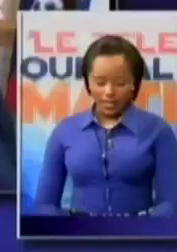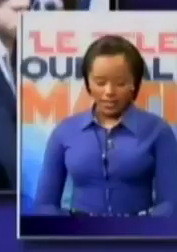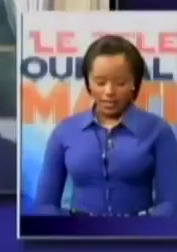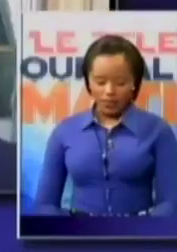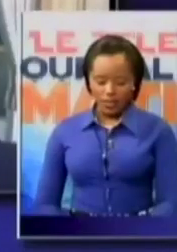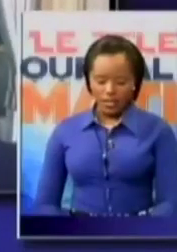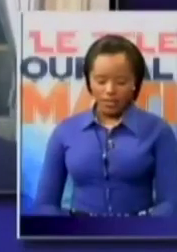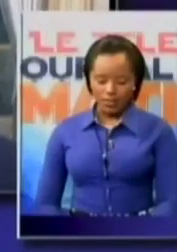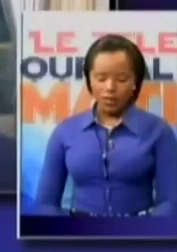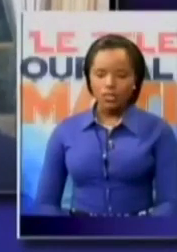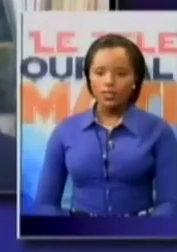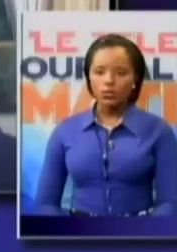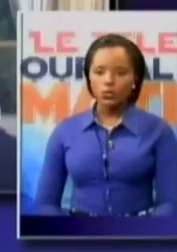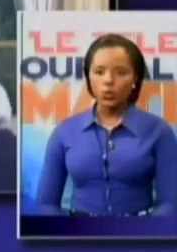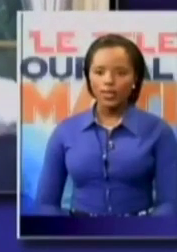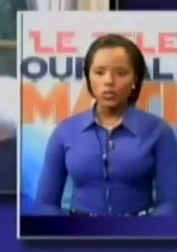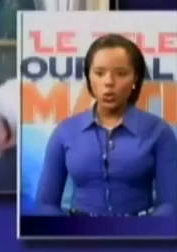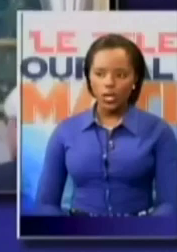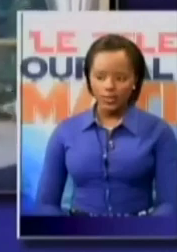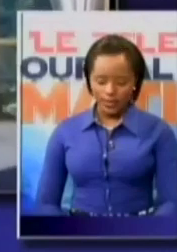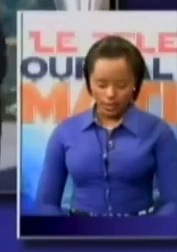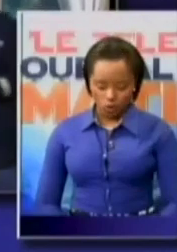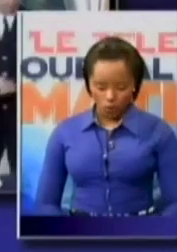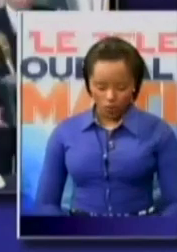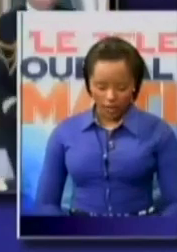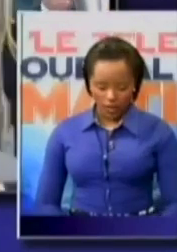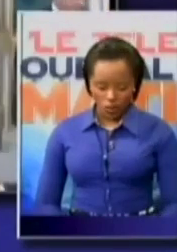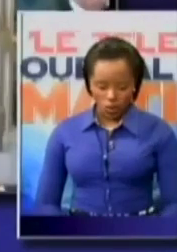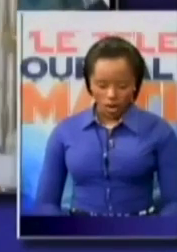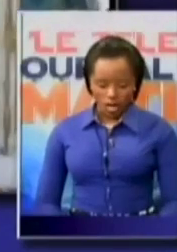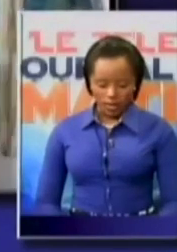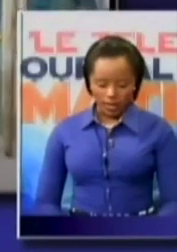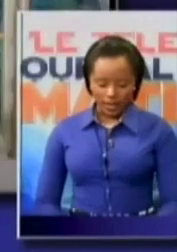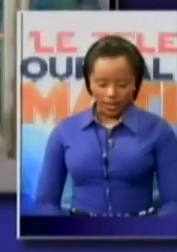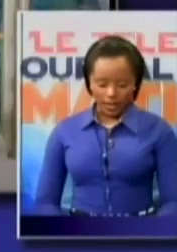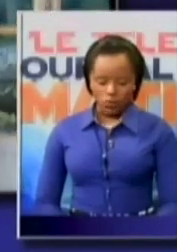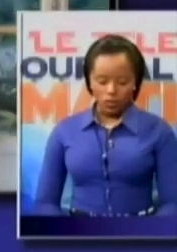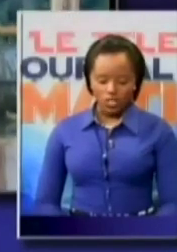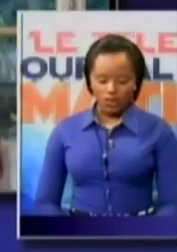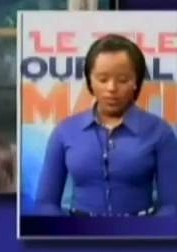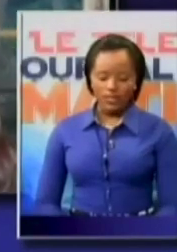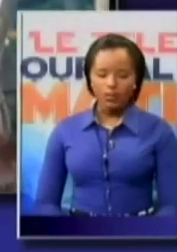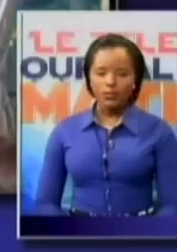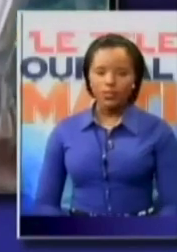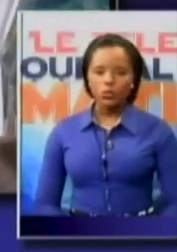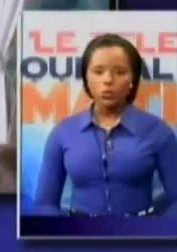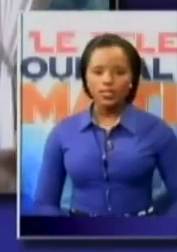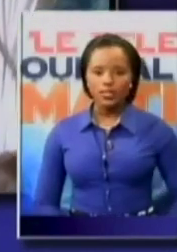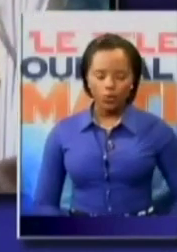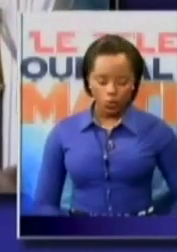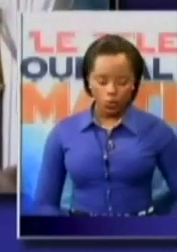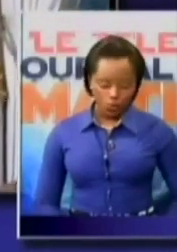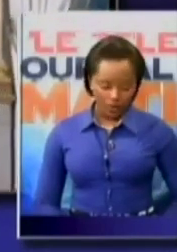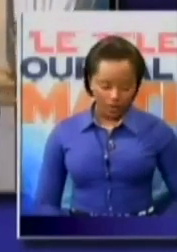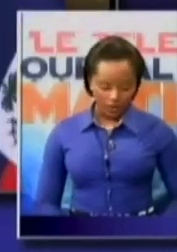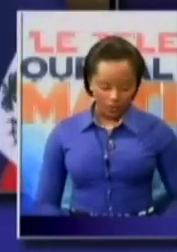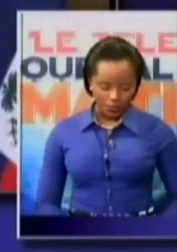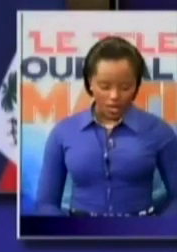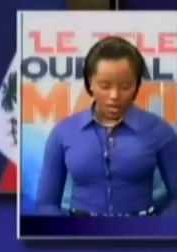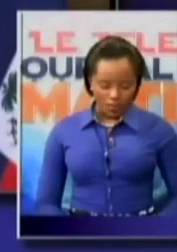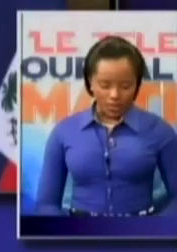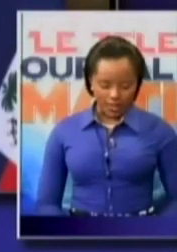Palais Élysée pays la France sous relation entre deux pays dans cadre tournée chef l'État fait sous continent